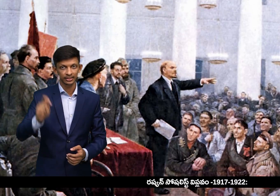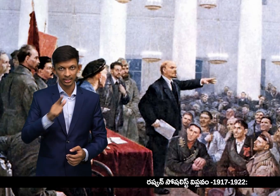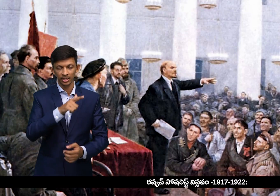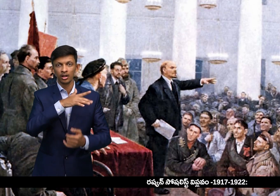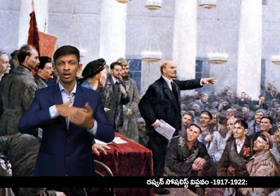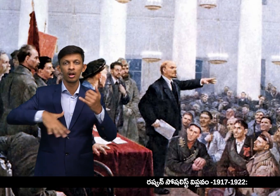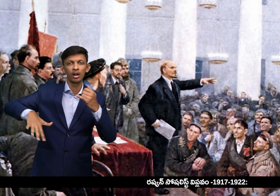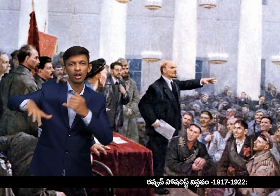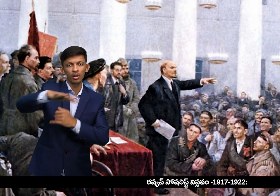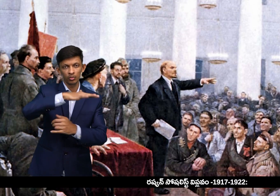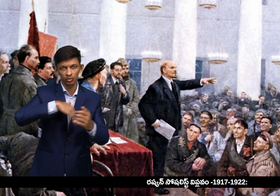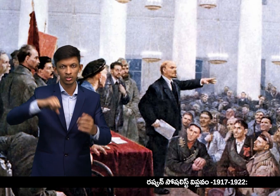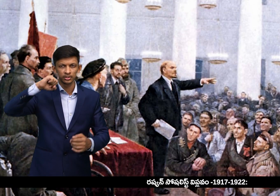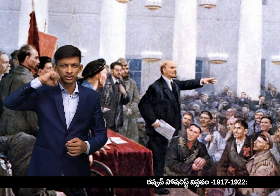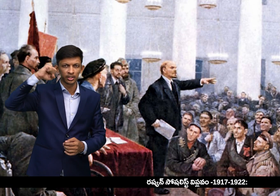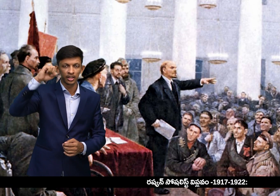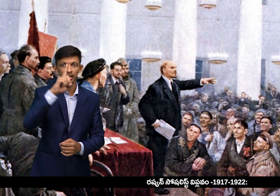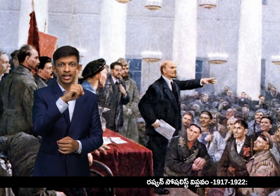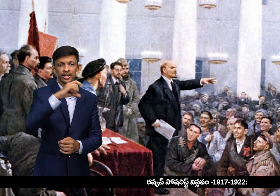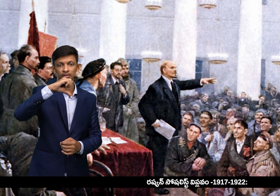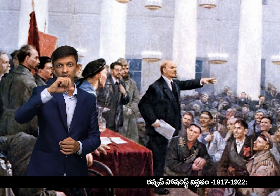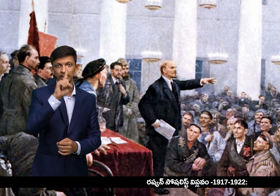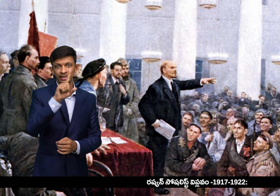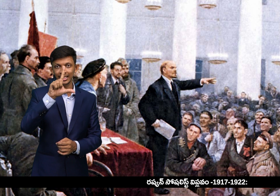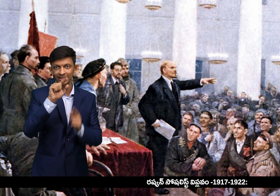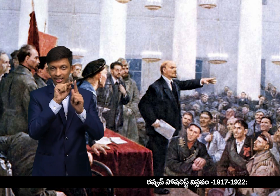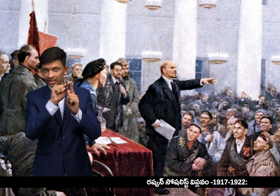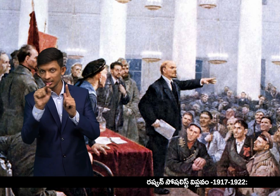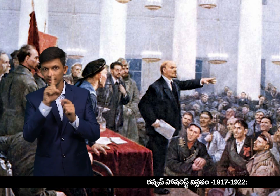రష్యన్ సోషలిస్ట్ విప్లవం 1917 నుంచి